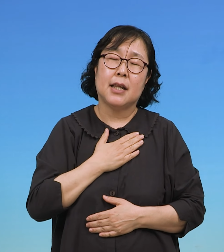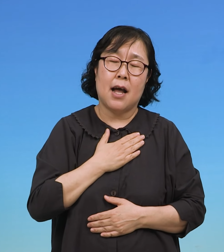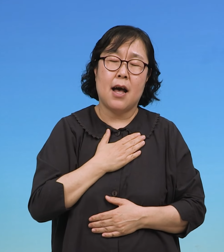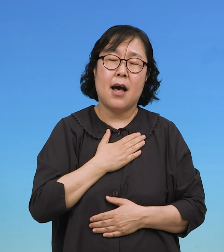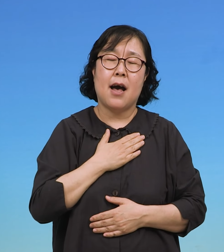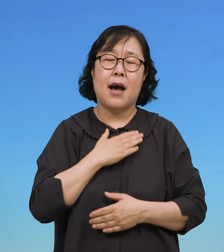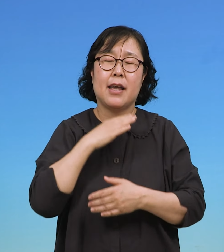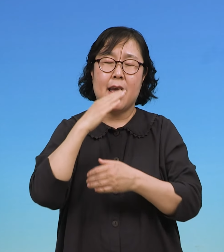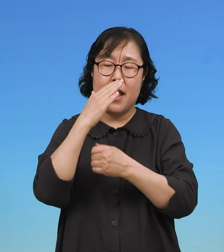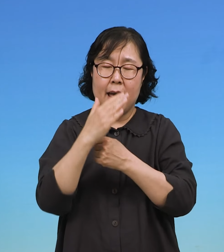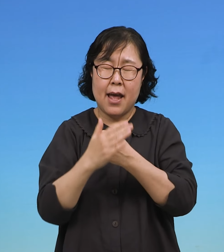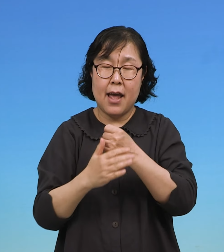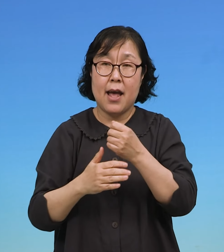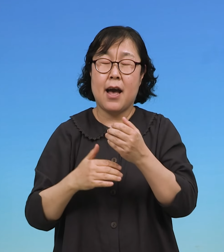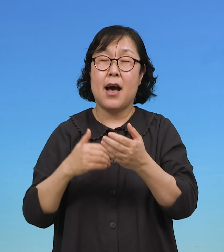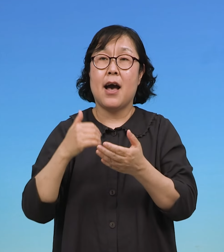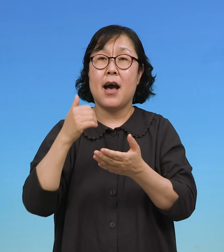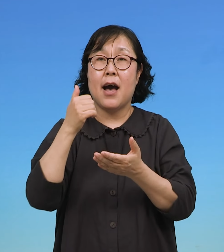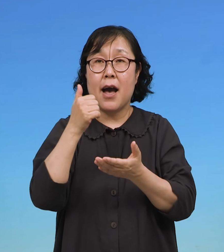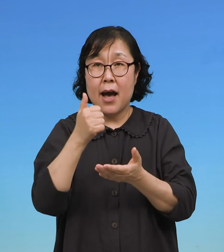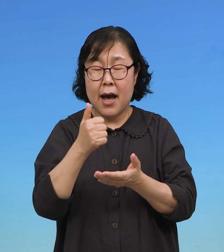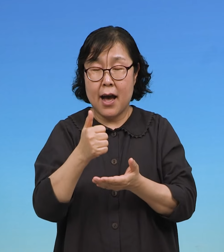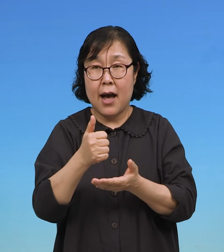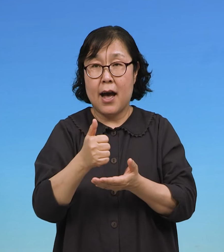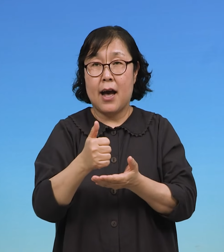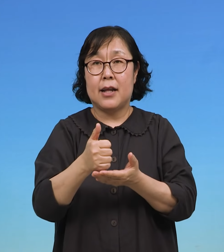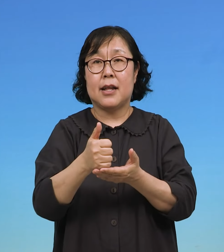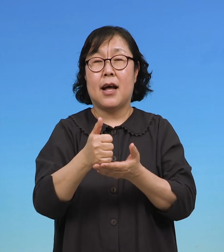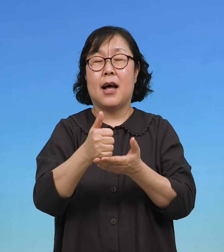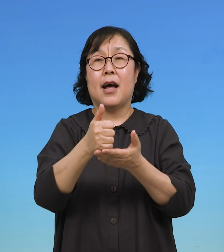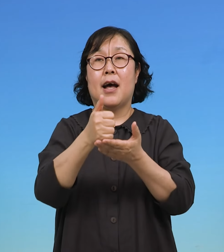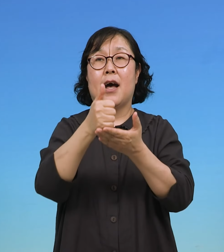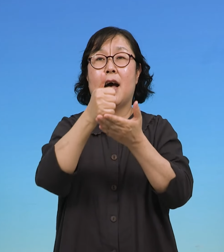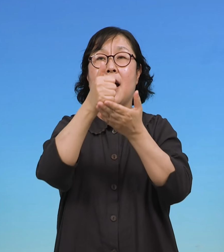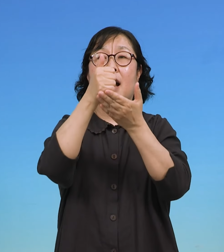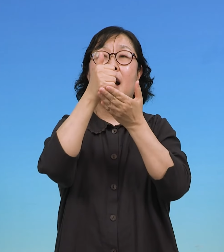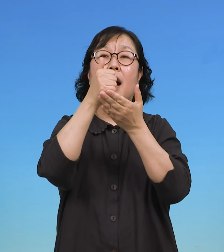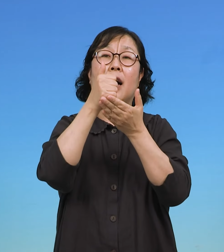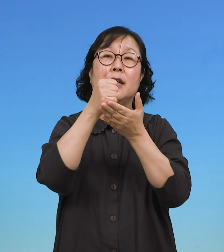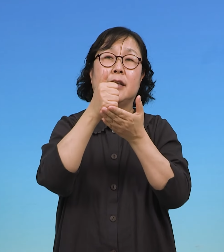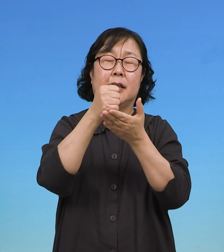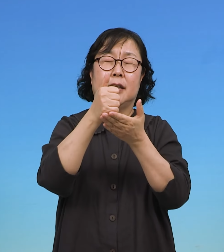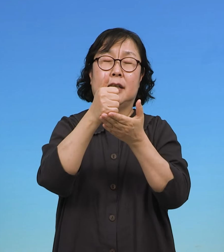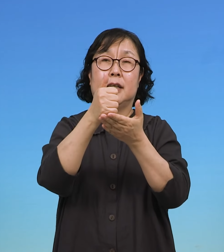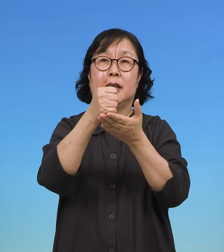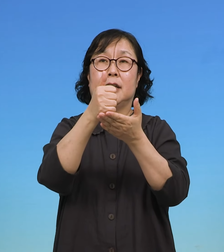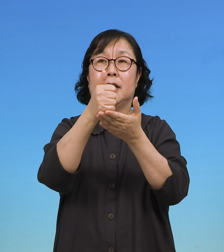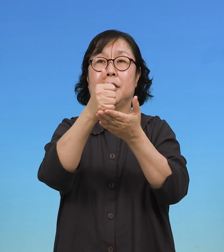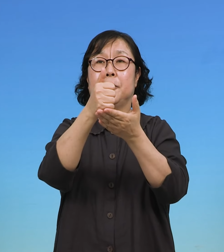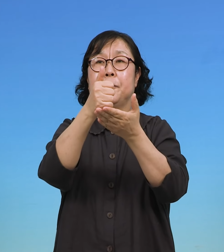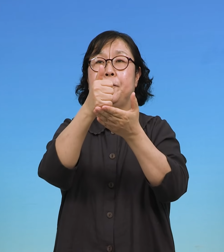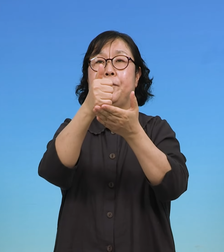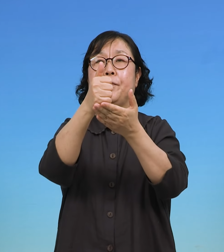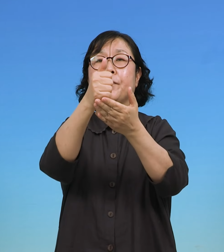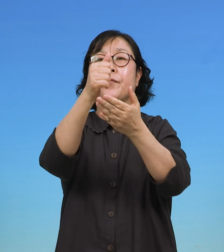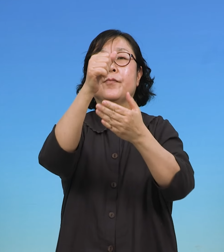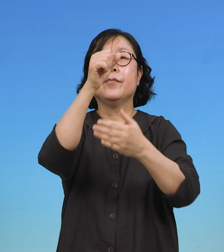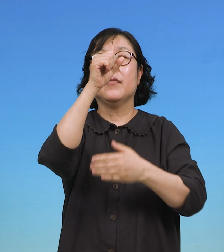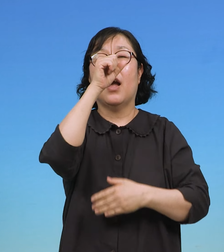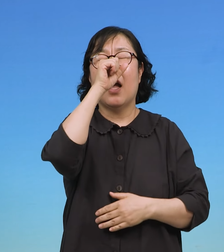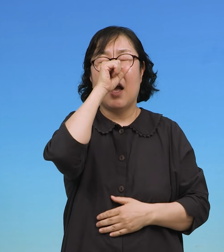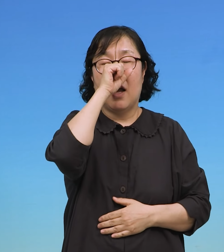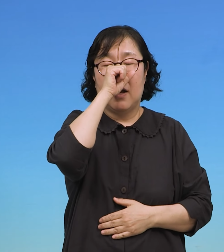나의 하나님. 우리 다 자리에서 일어나셔서 온 전심을 다하여 좋으신